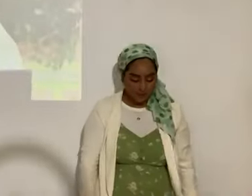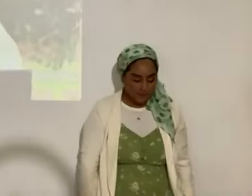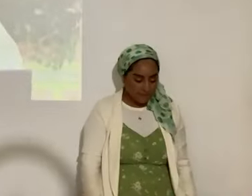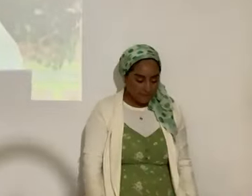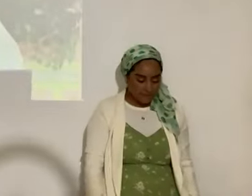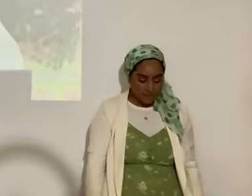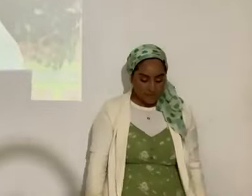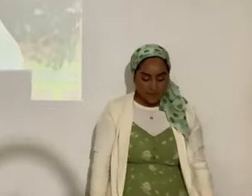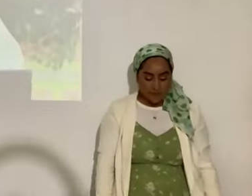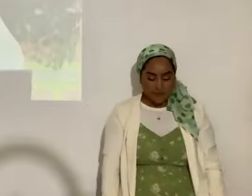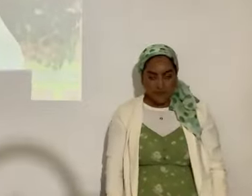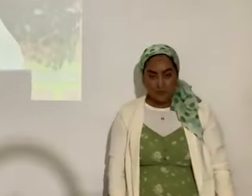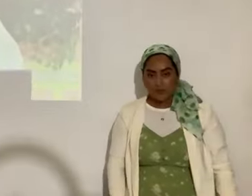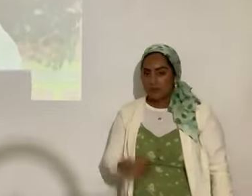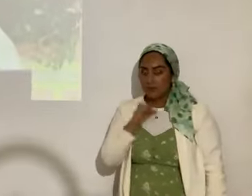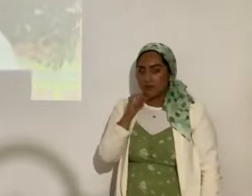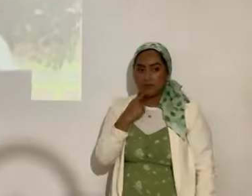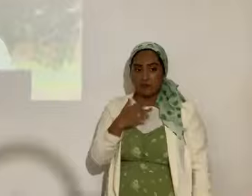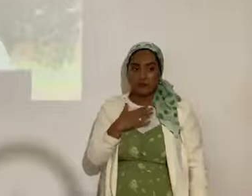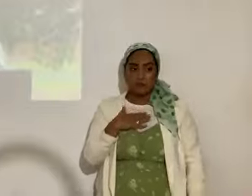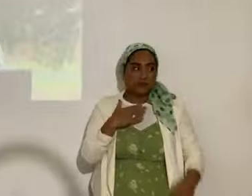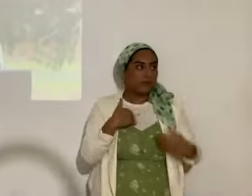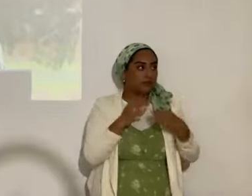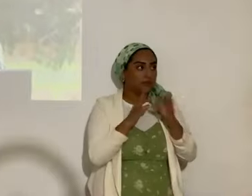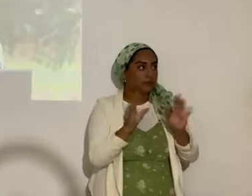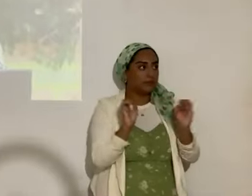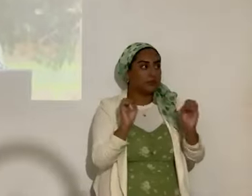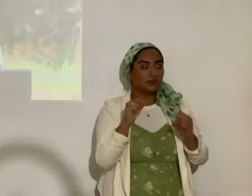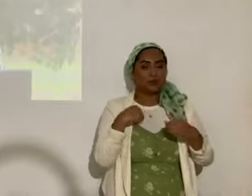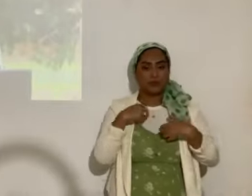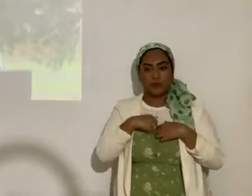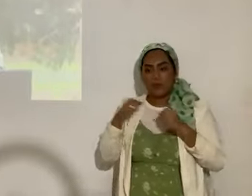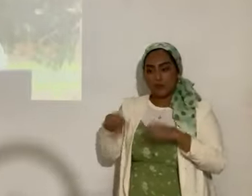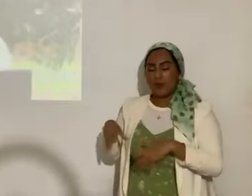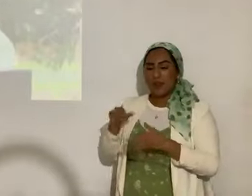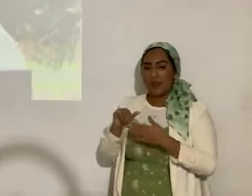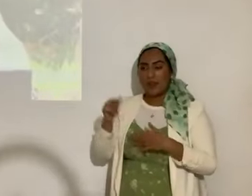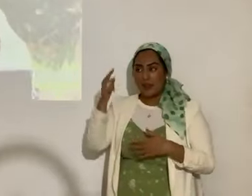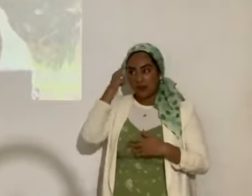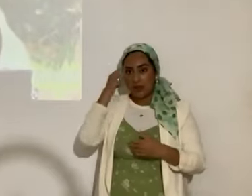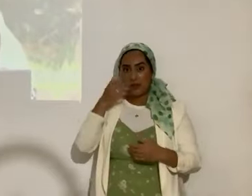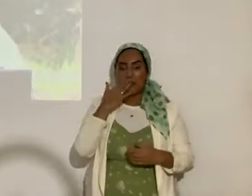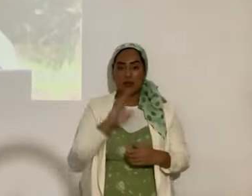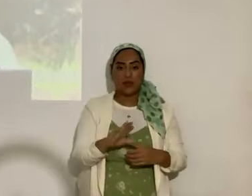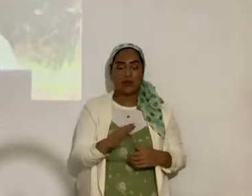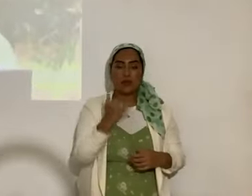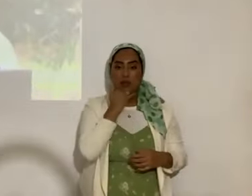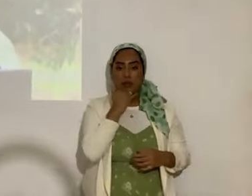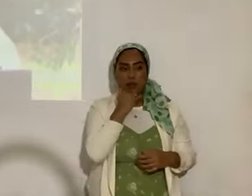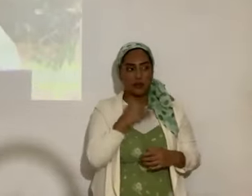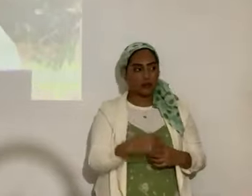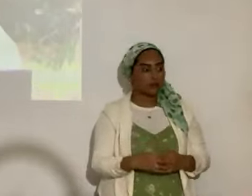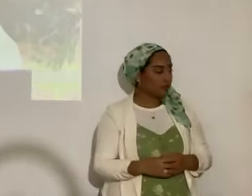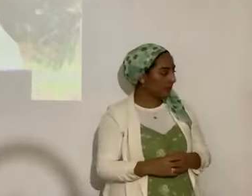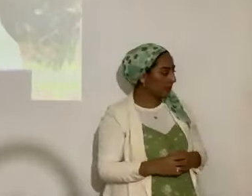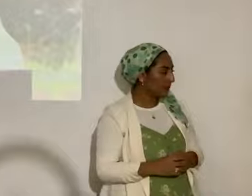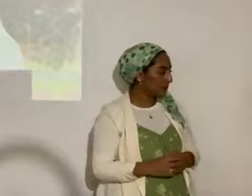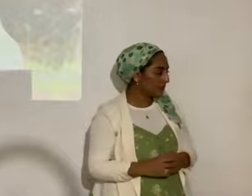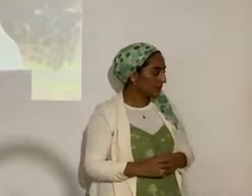Entonces no decir yo no tengo Perdón no quitamos esa idea esa mentalidad equivocada esa mentalidad